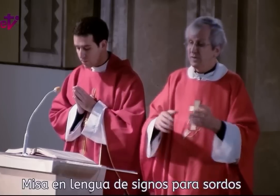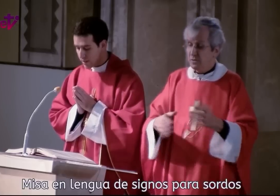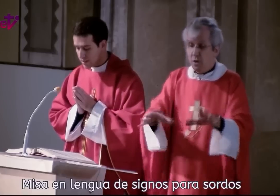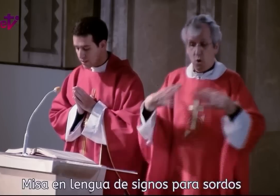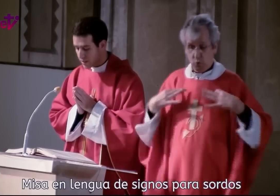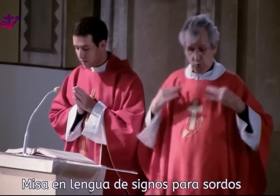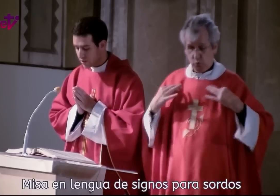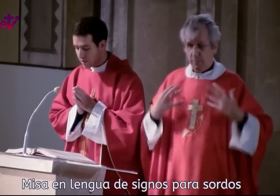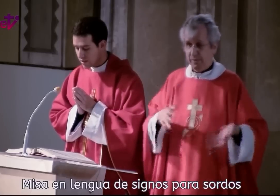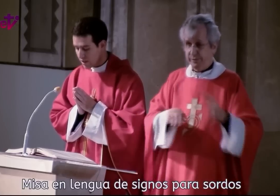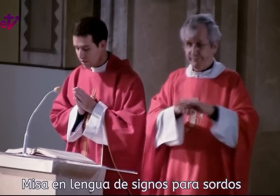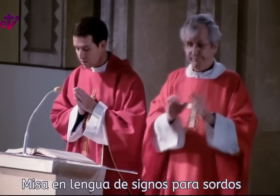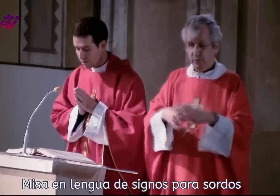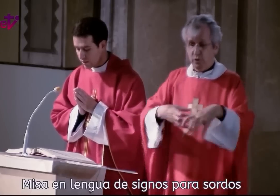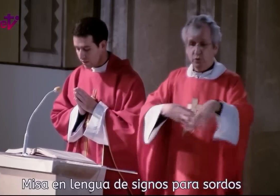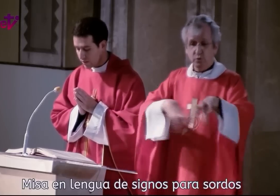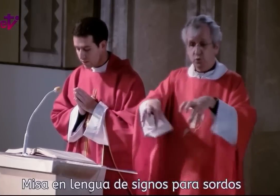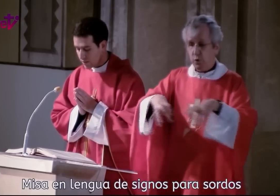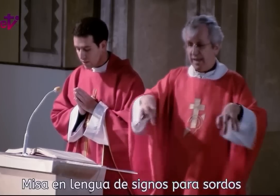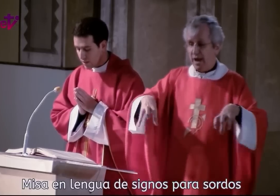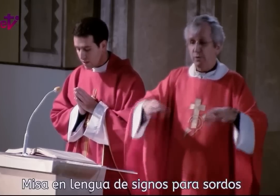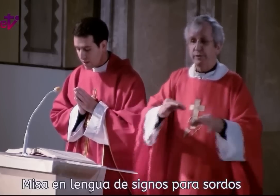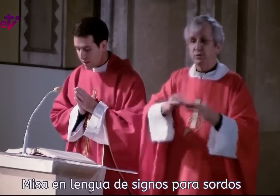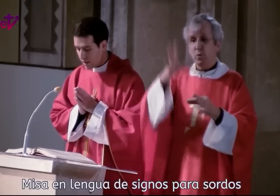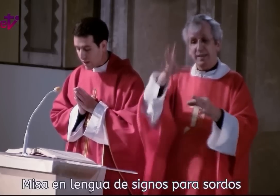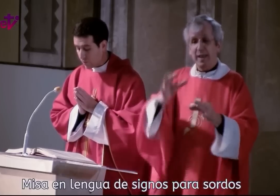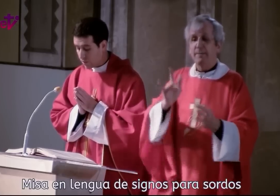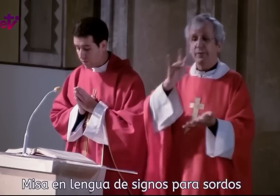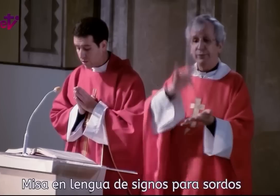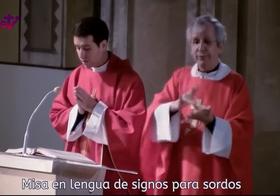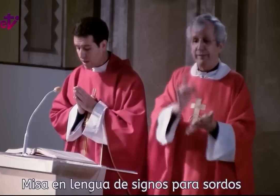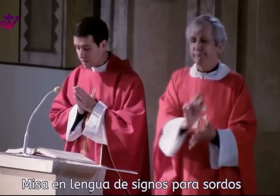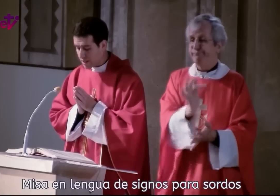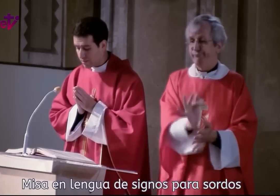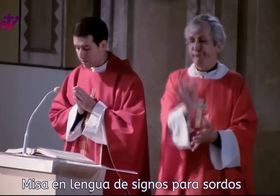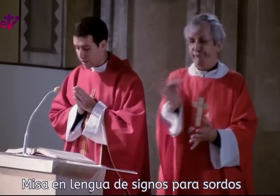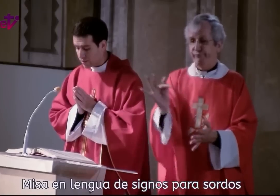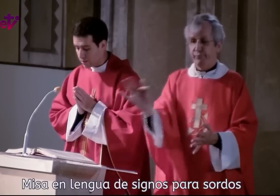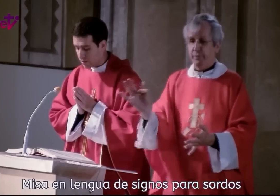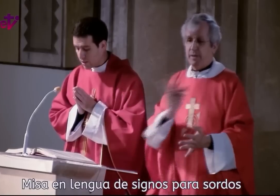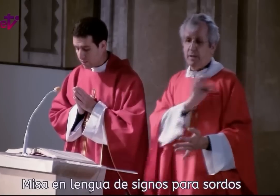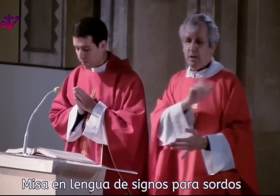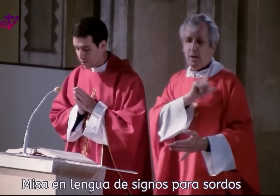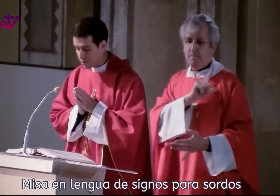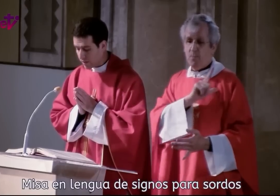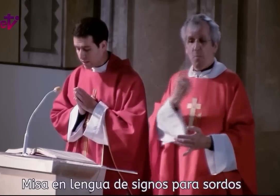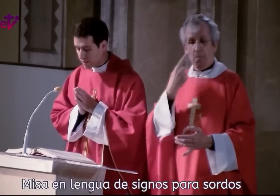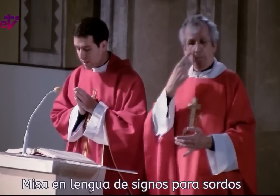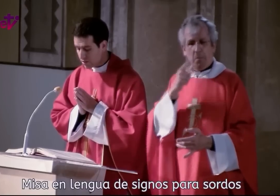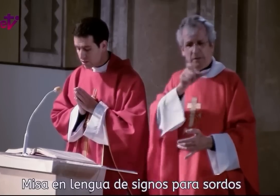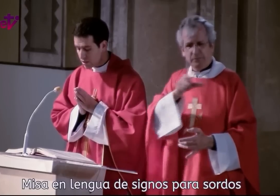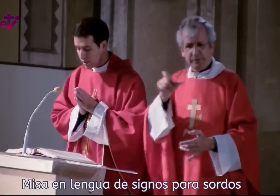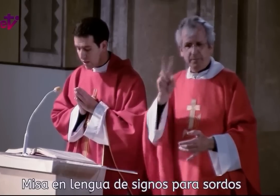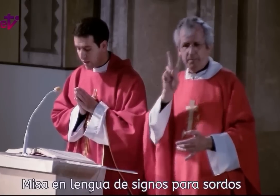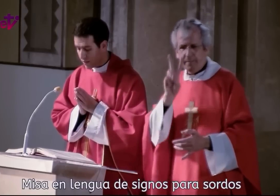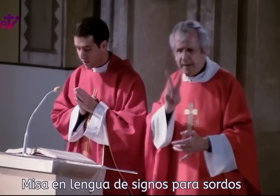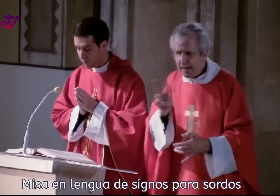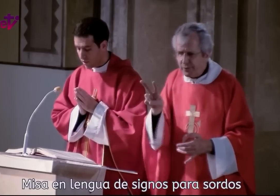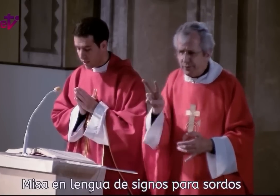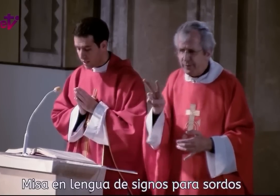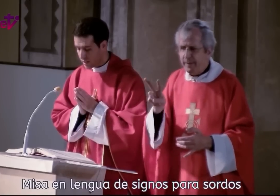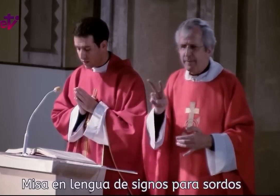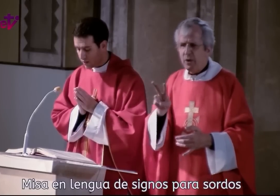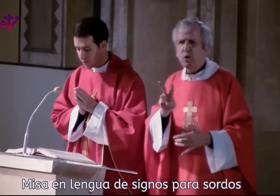sus ropas y los echaron a suerte. El pueblo estaba mirando, pero los magistrados le